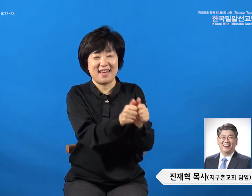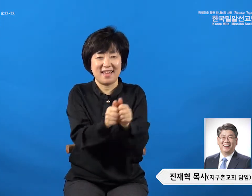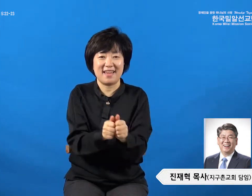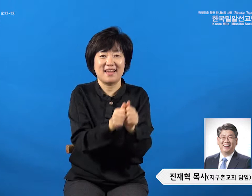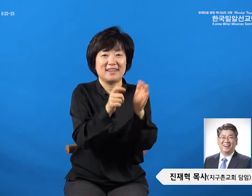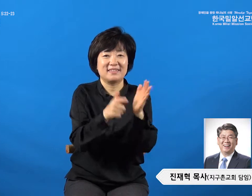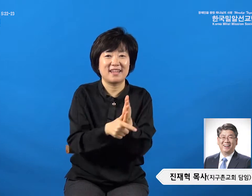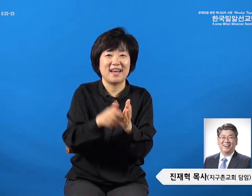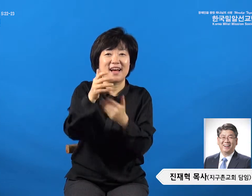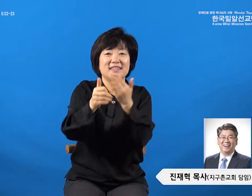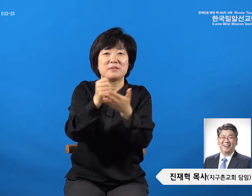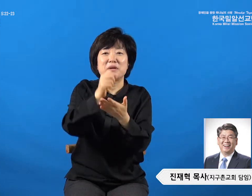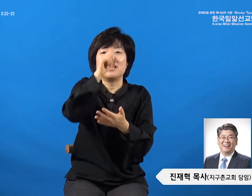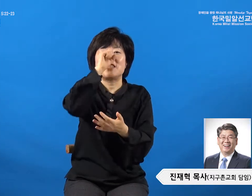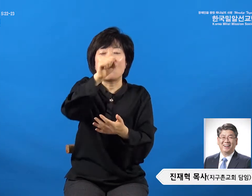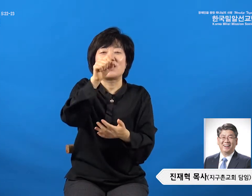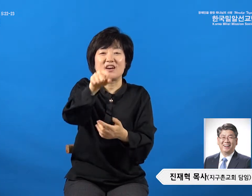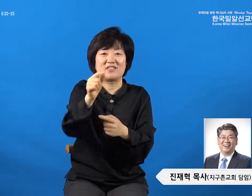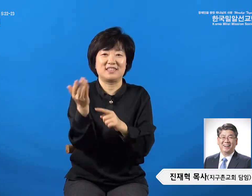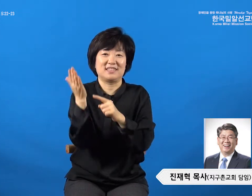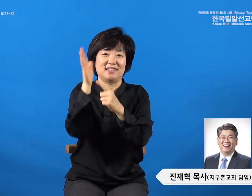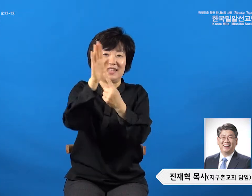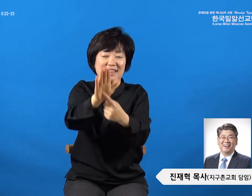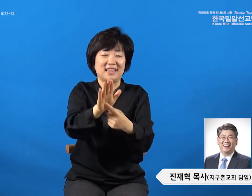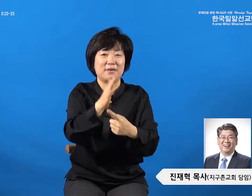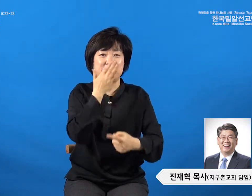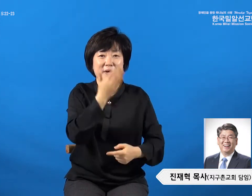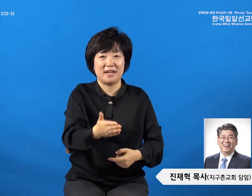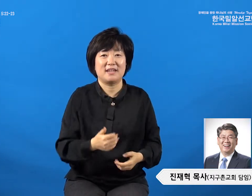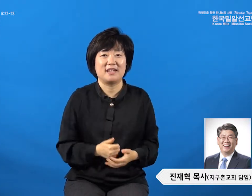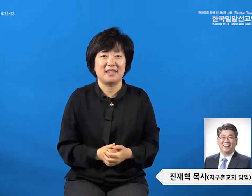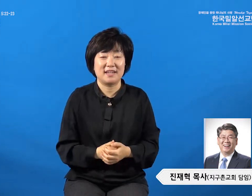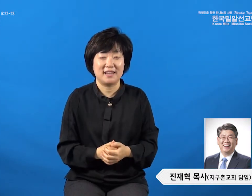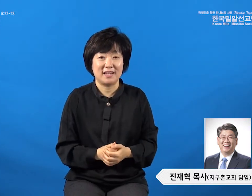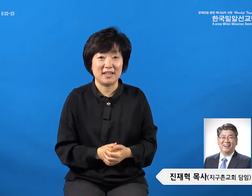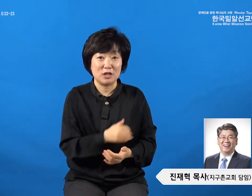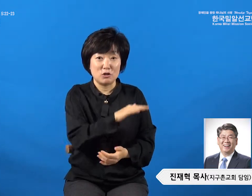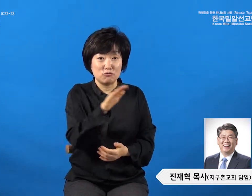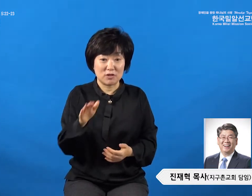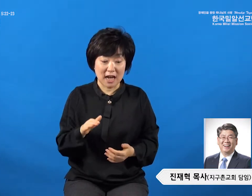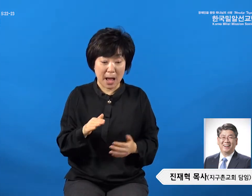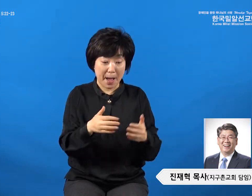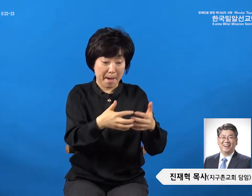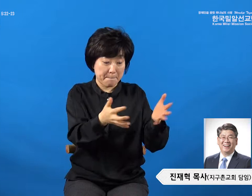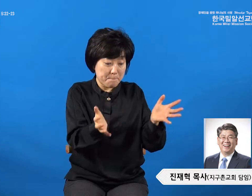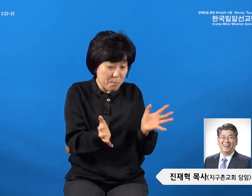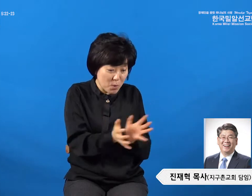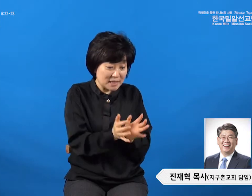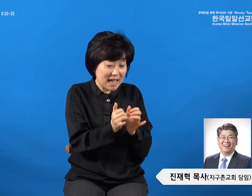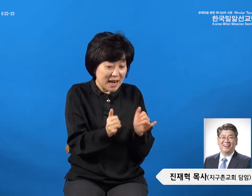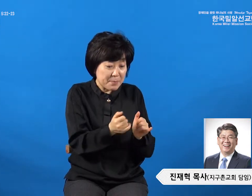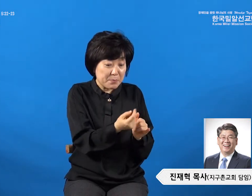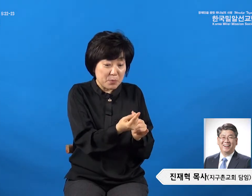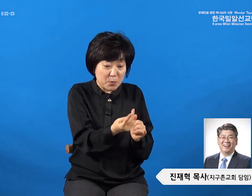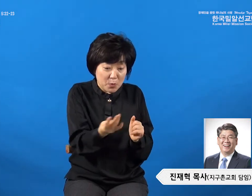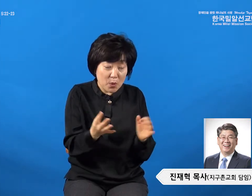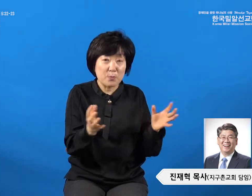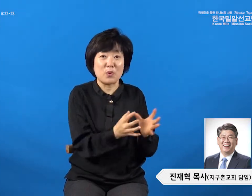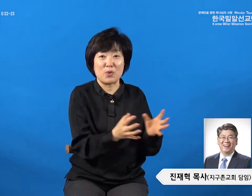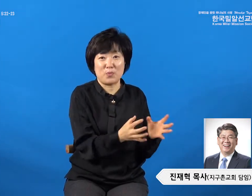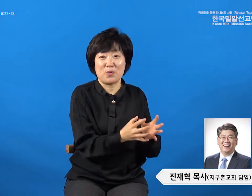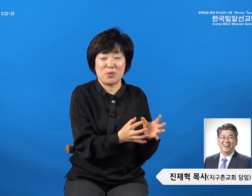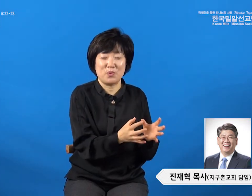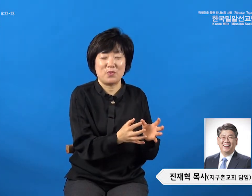하나님의 선하심을 나타낼 수 있음을 봅니다. 그래서 우리가 목장이 있습니다. 그래서 우리가